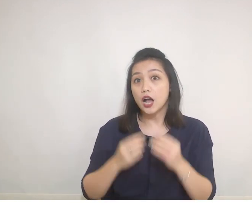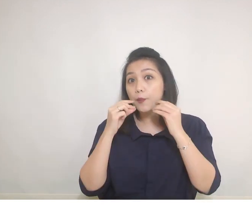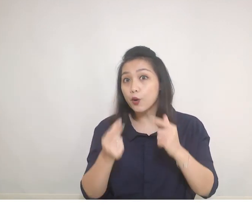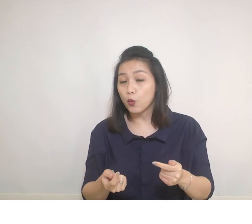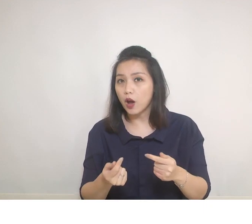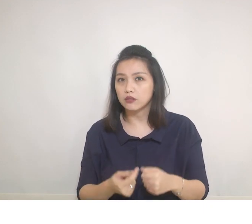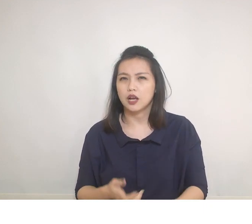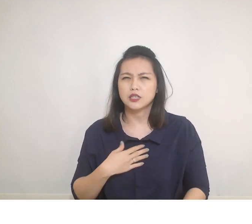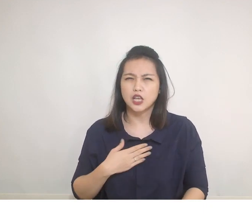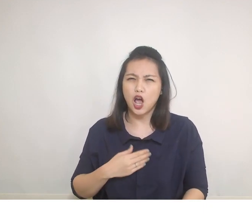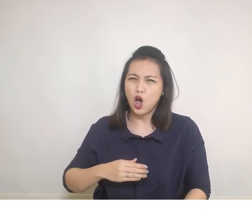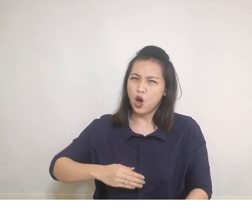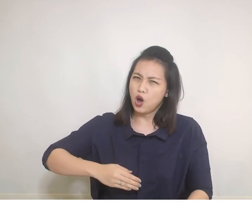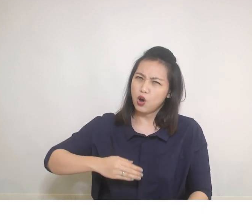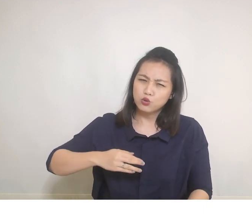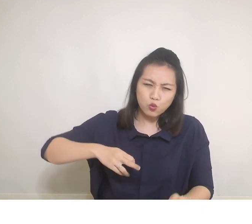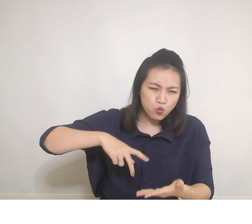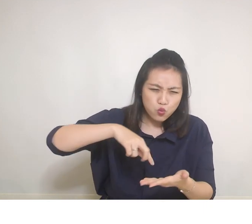betul-betul kejar itu sampai